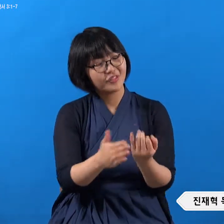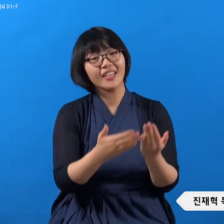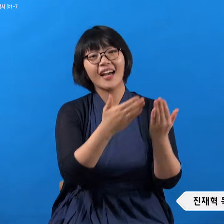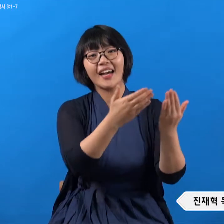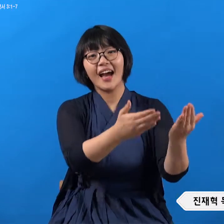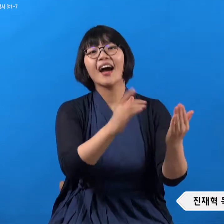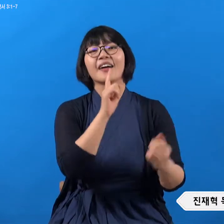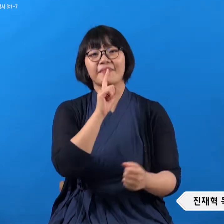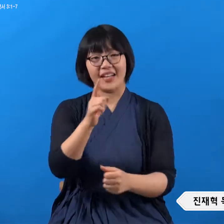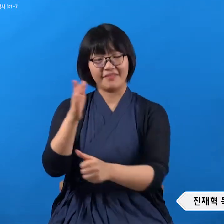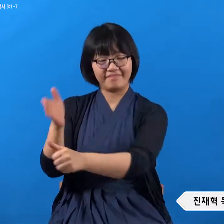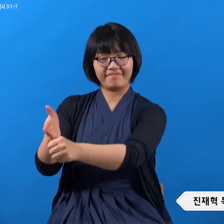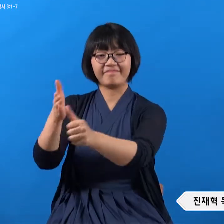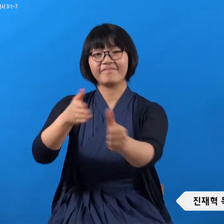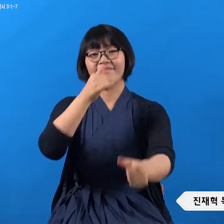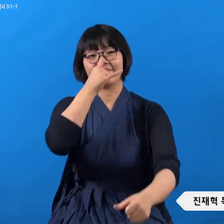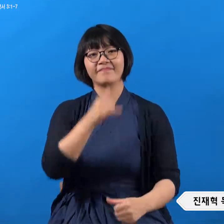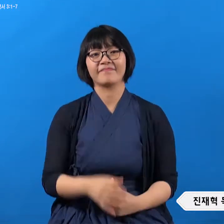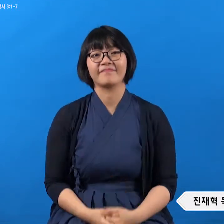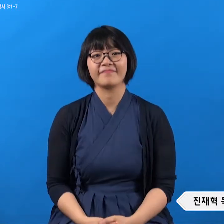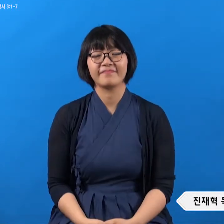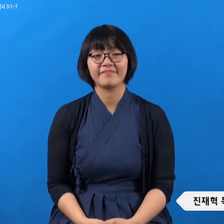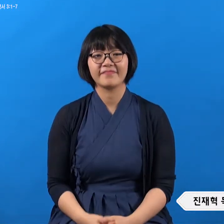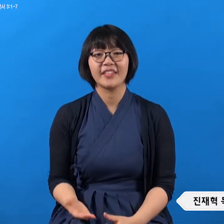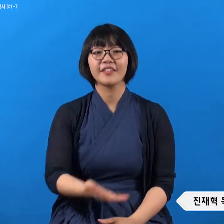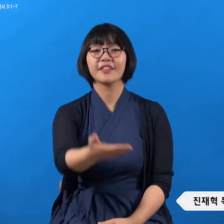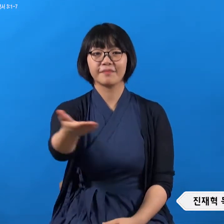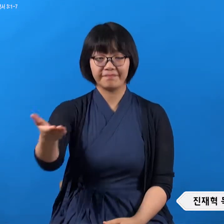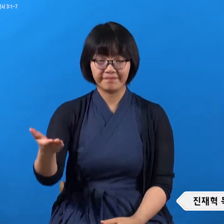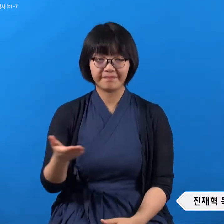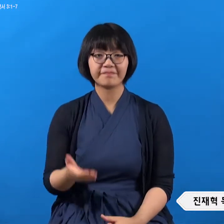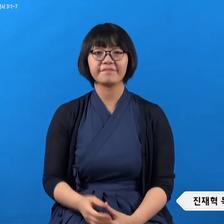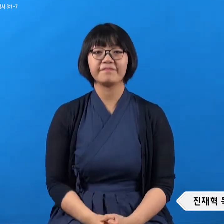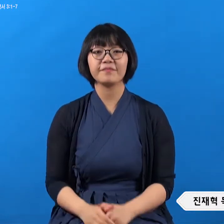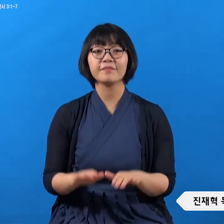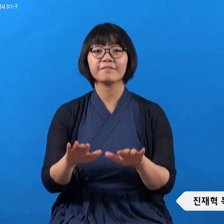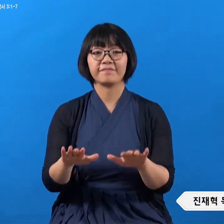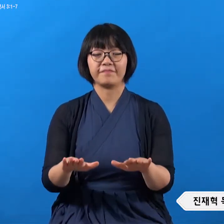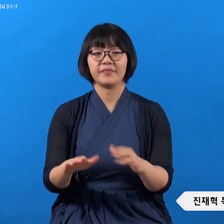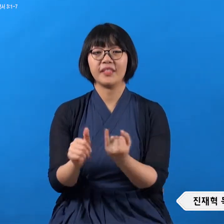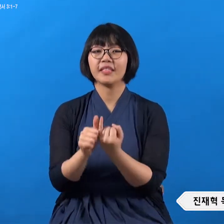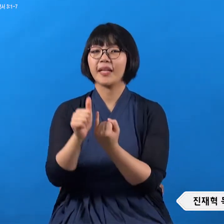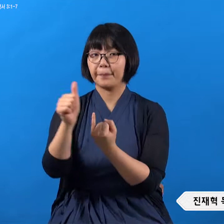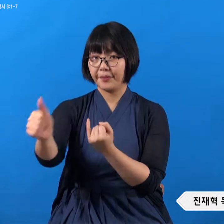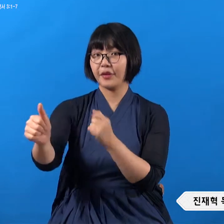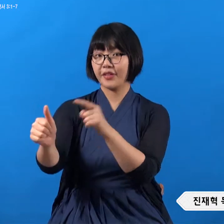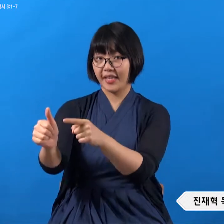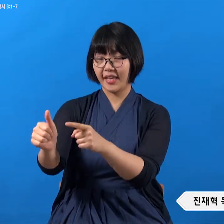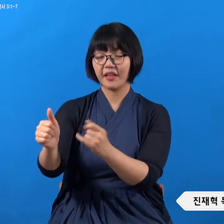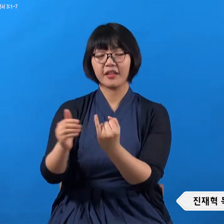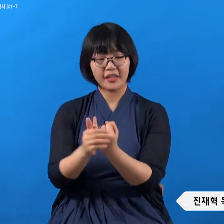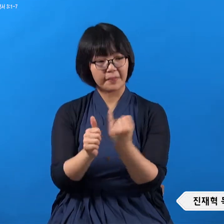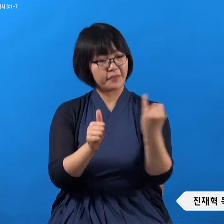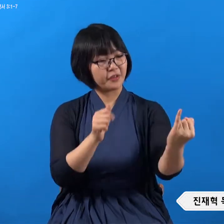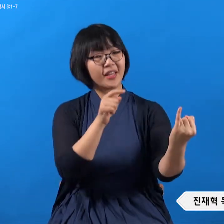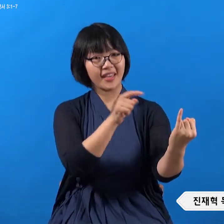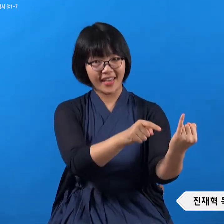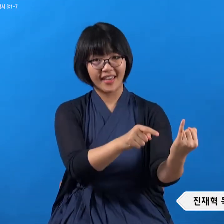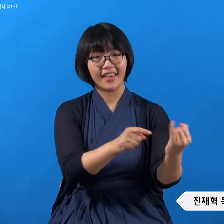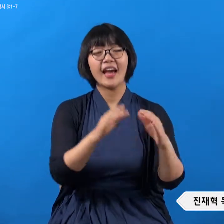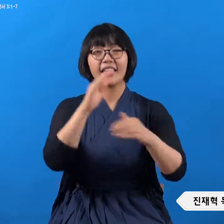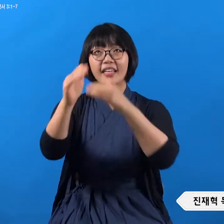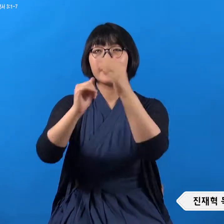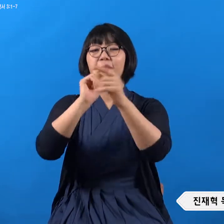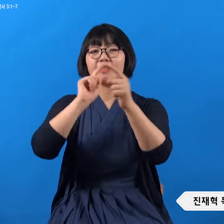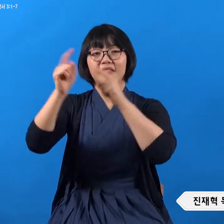가운데 말씀하고 계십니다. 사랑하는 여러분, 오늘 남편에게, 아내에게 주신 하나님의